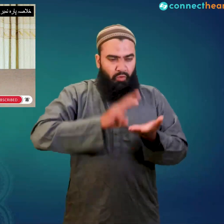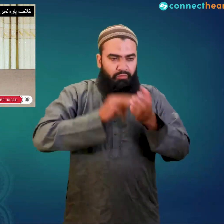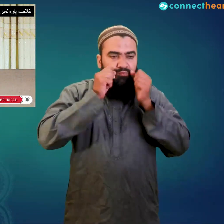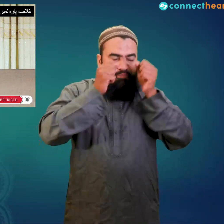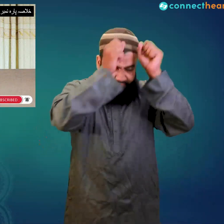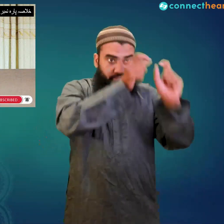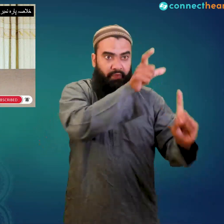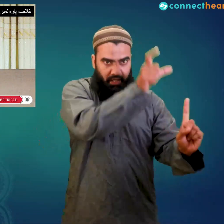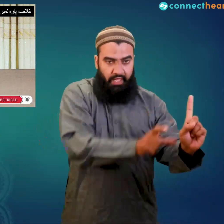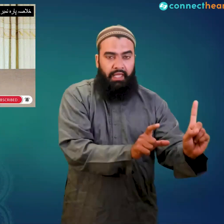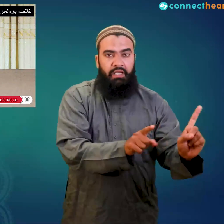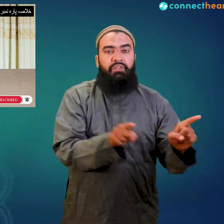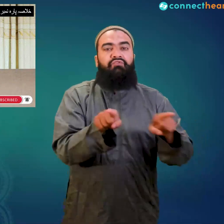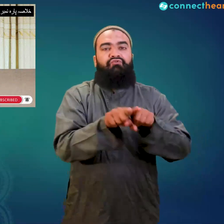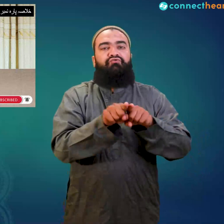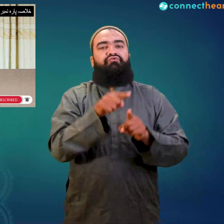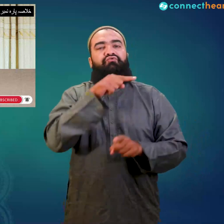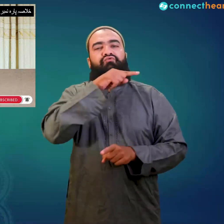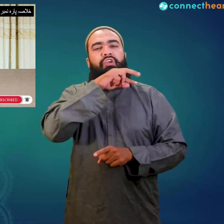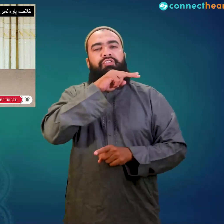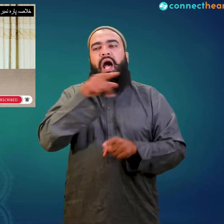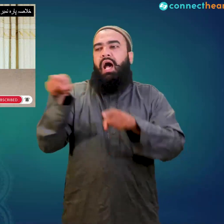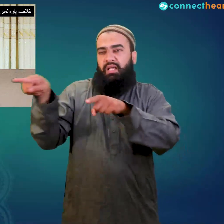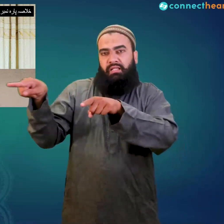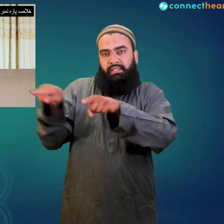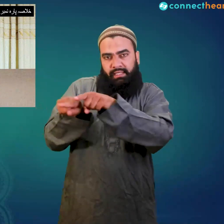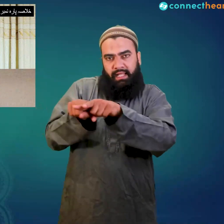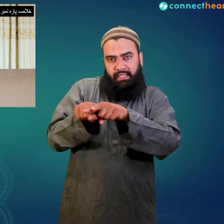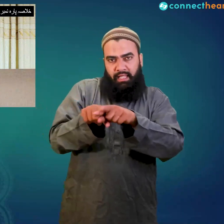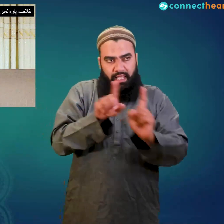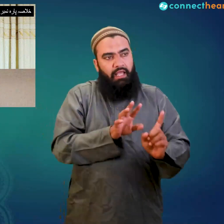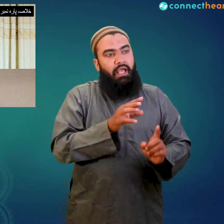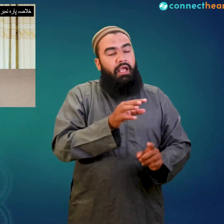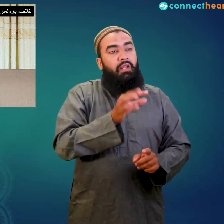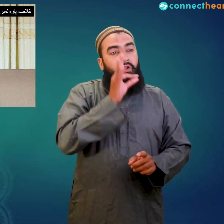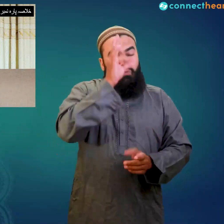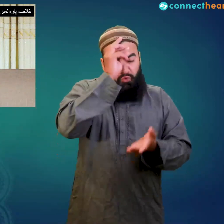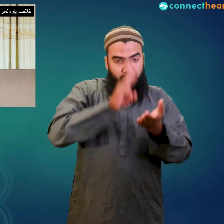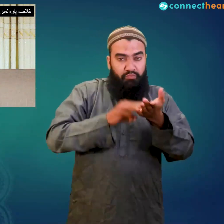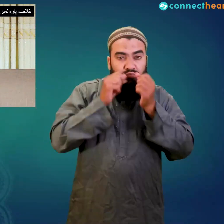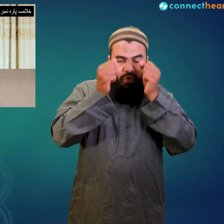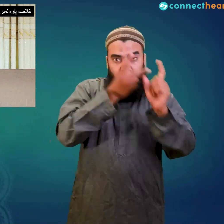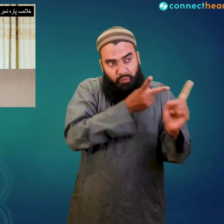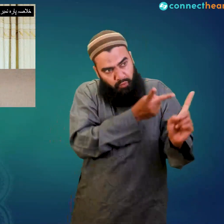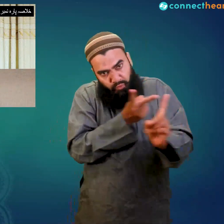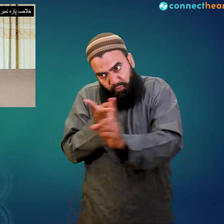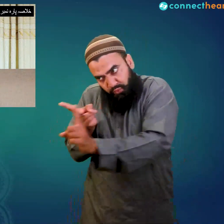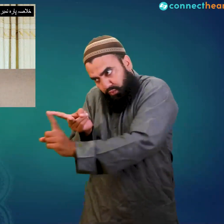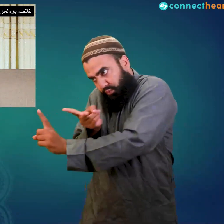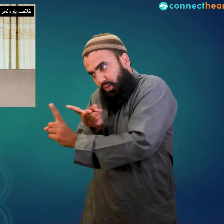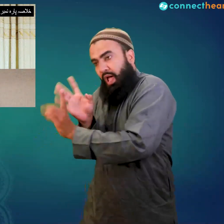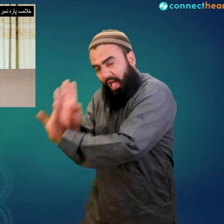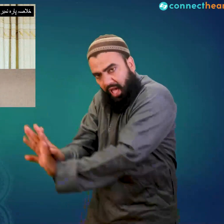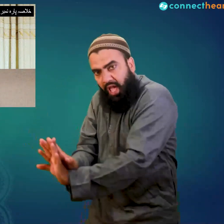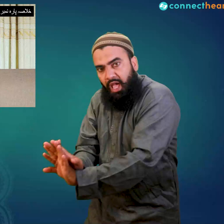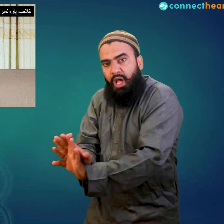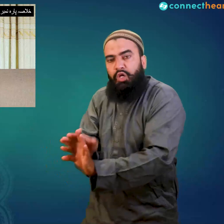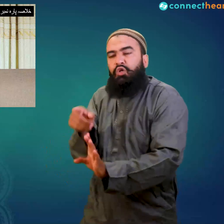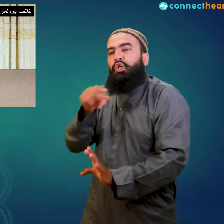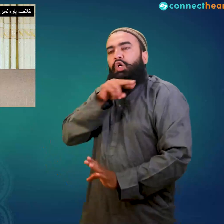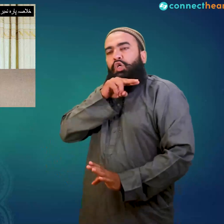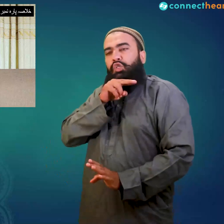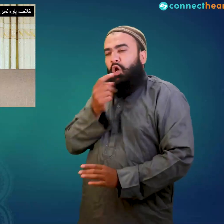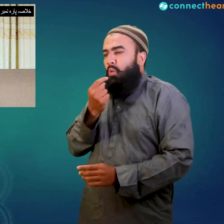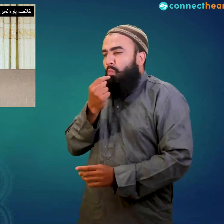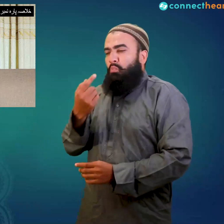ابو طالب کے بارے میں نازل ہوئی، جب آپ صلی اللہ علیہ وسلم نے انہیں یہ فرمایا کہ ان کا مرض الوفات تھا